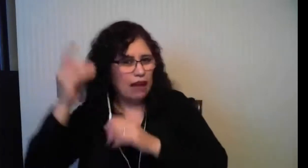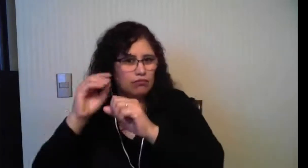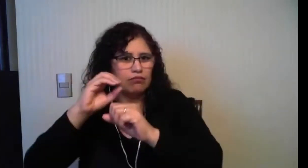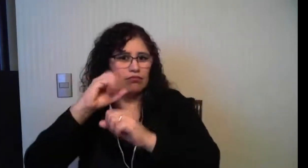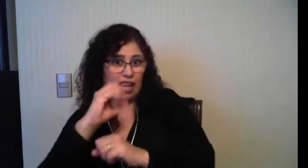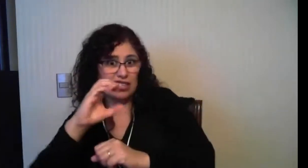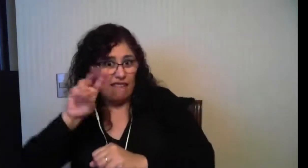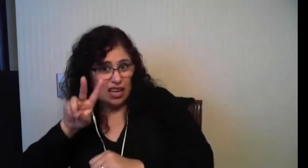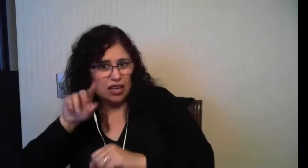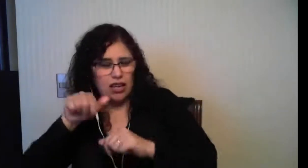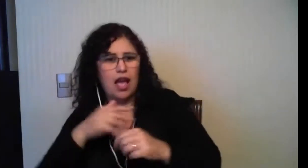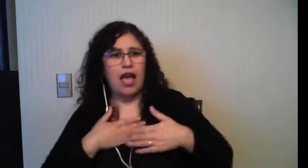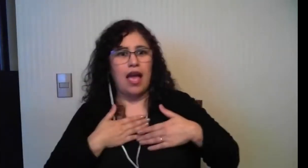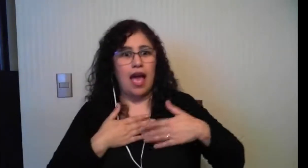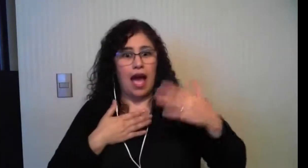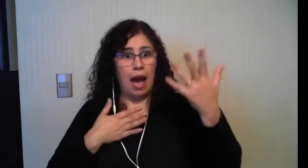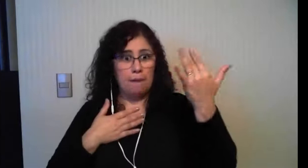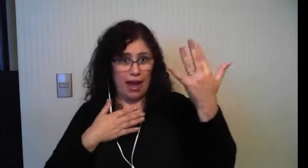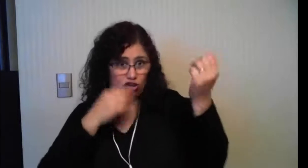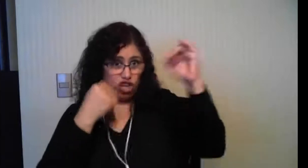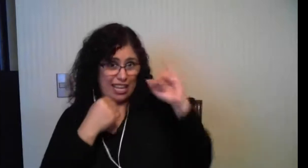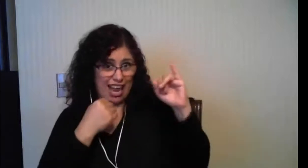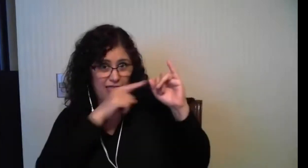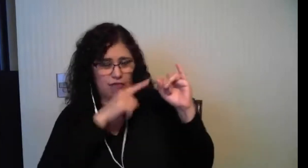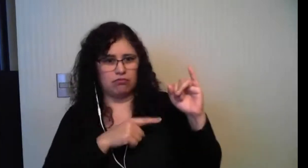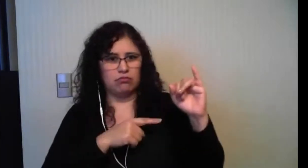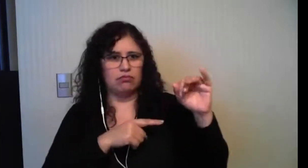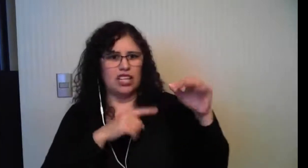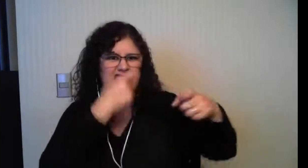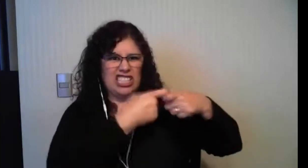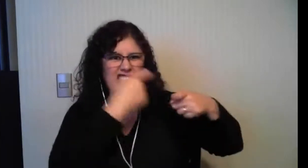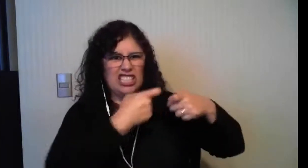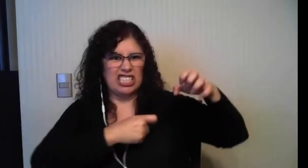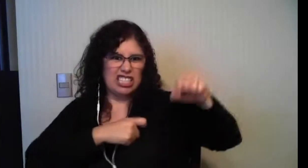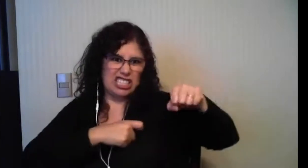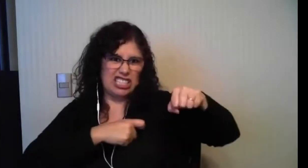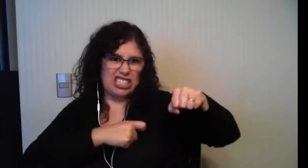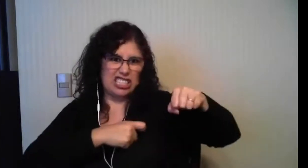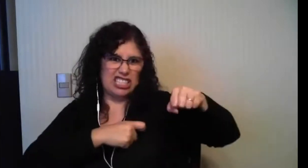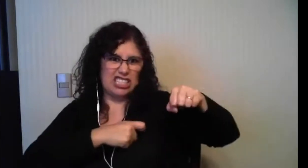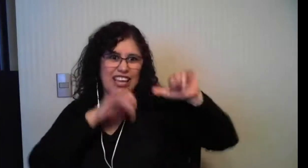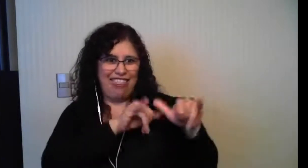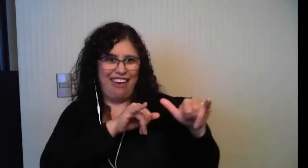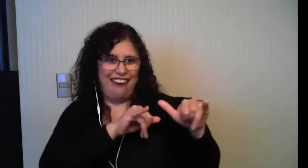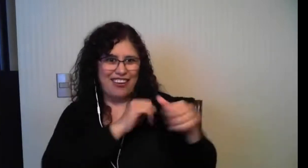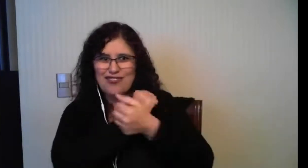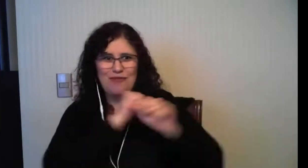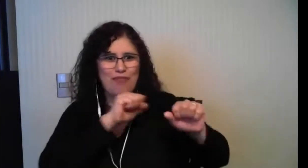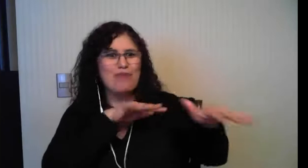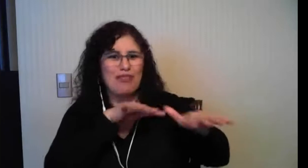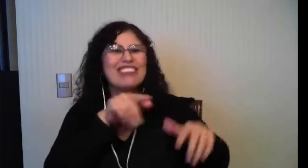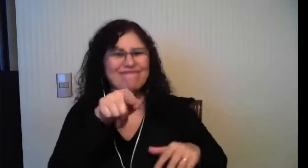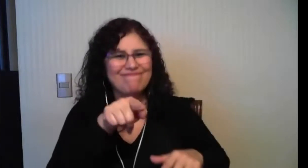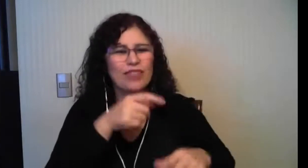Mi mano tendría a quedar espástica y Claro. apretada, ¿ya? Entonces, clínicamente esa es la gran diferencia.